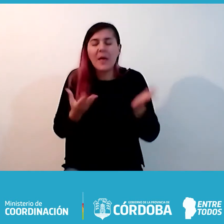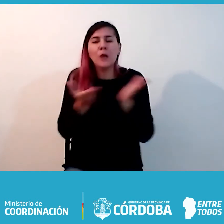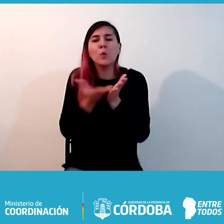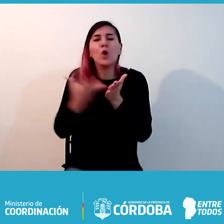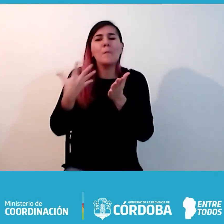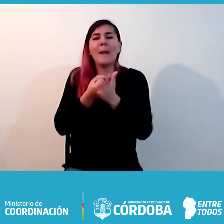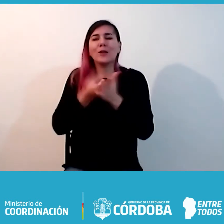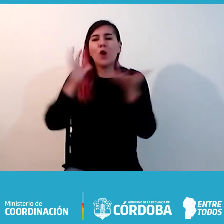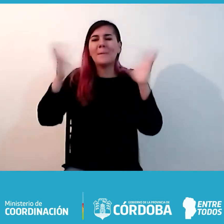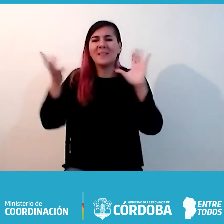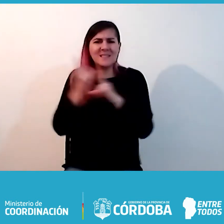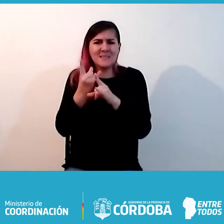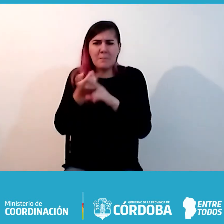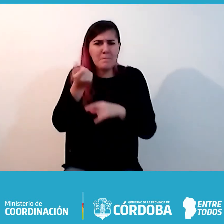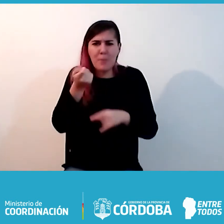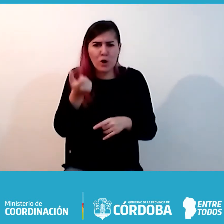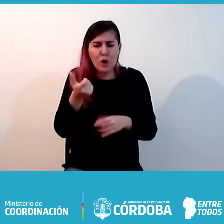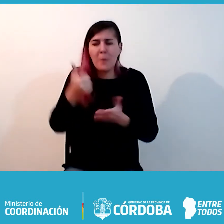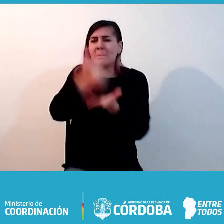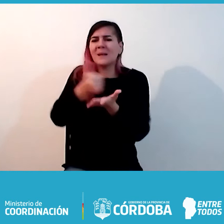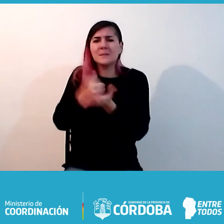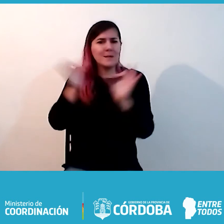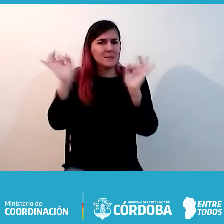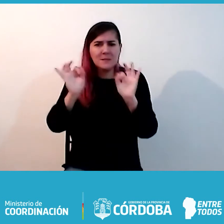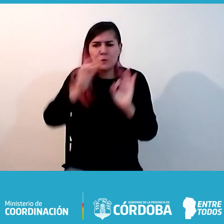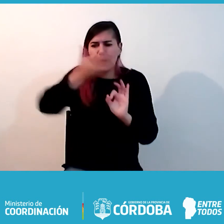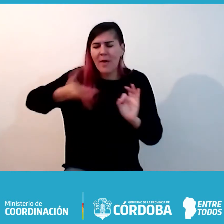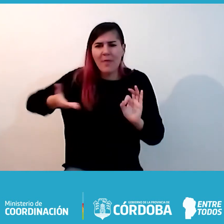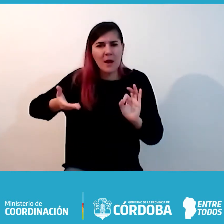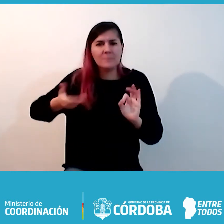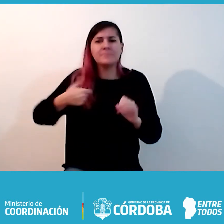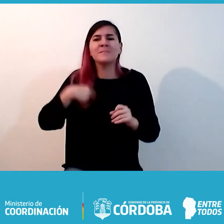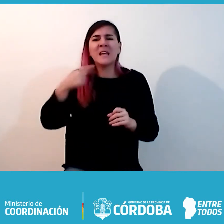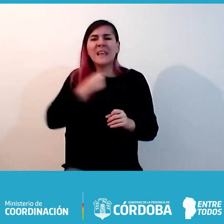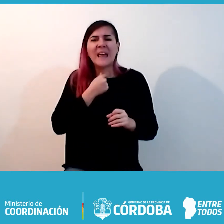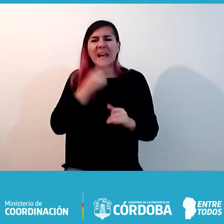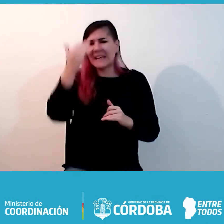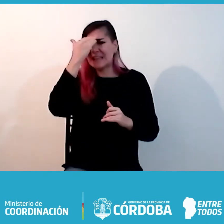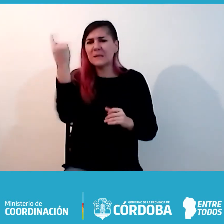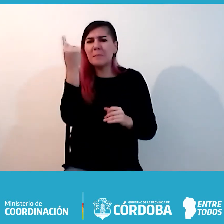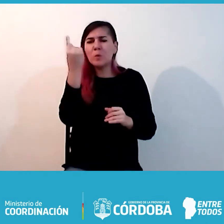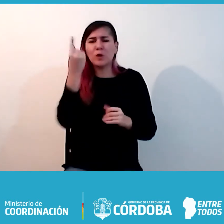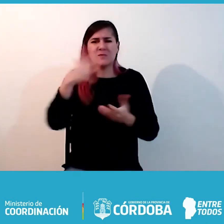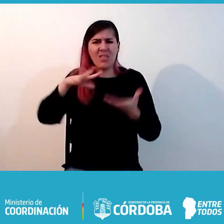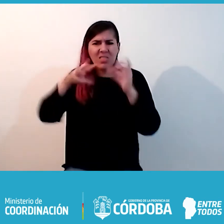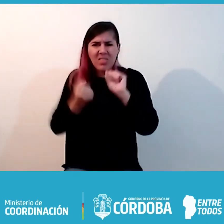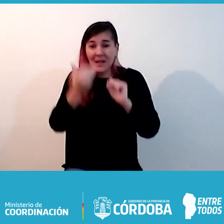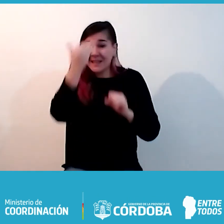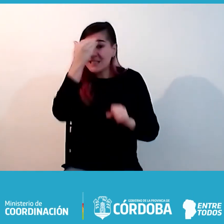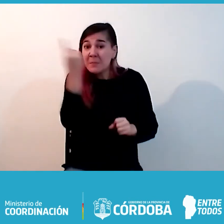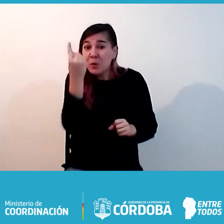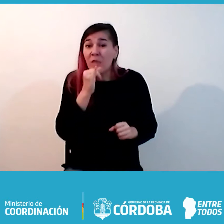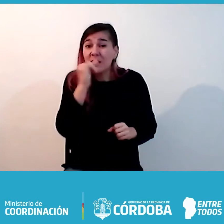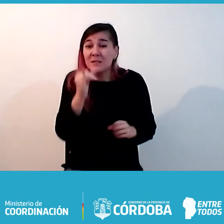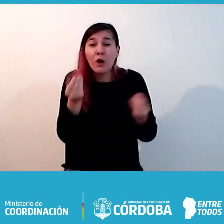ambiental fueron siempre escasos, sin participación ciudadana. Se quiere que en 15 minutos se cuente el desastre que se hizo, 15 minutos para decir cómo